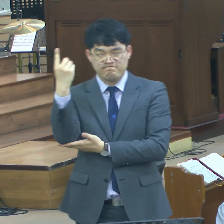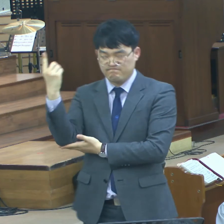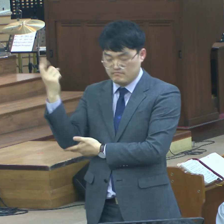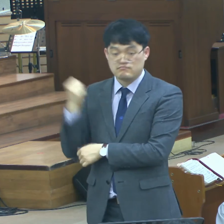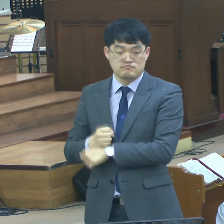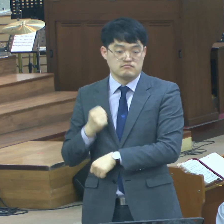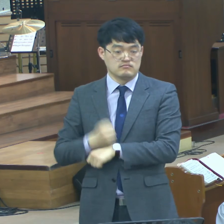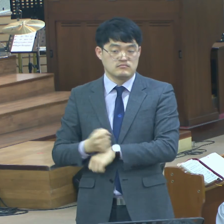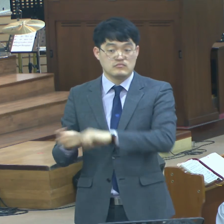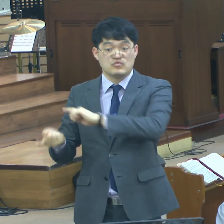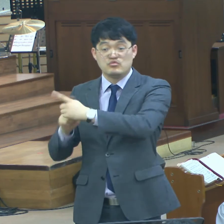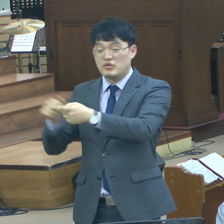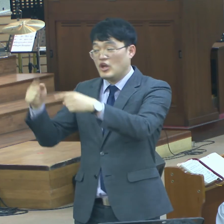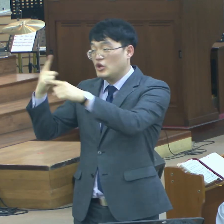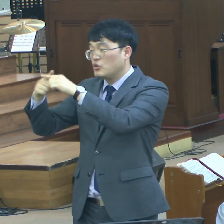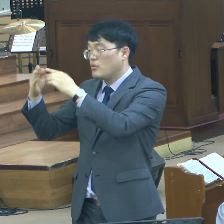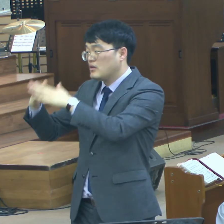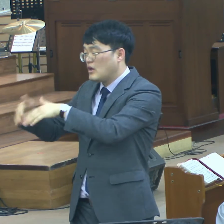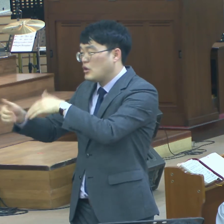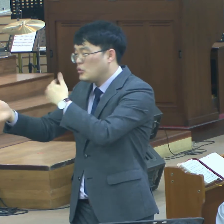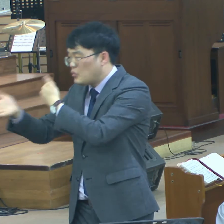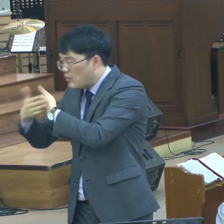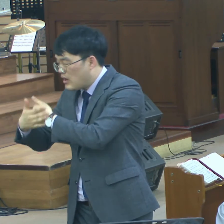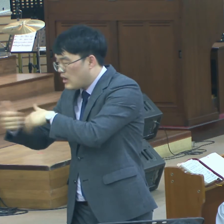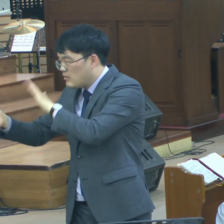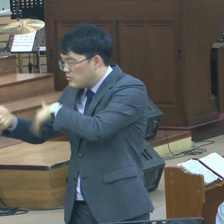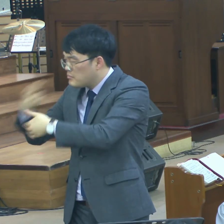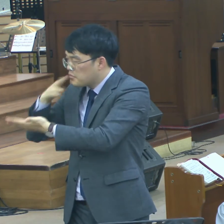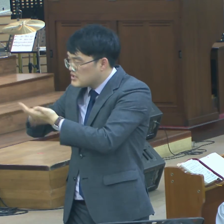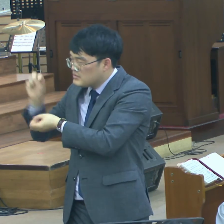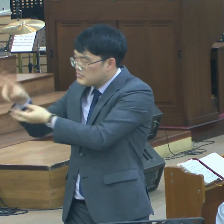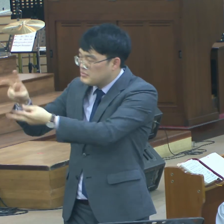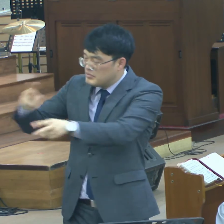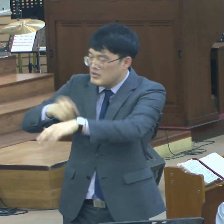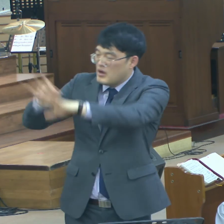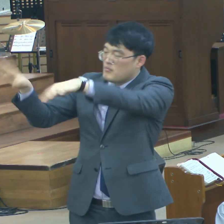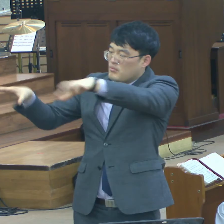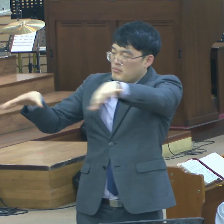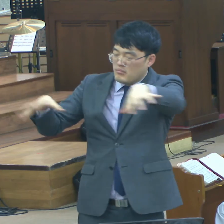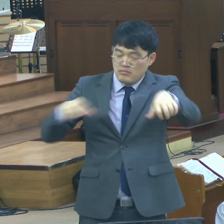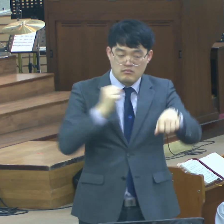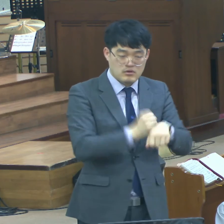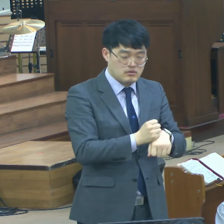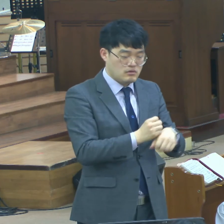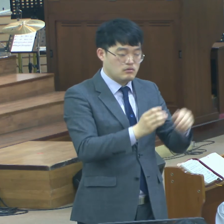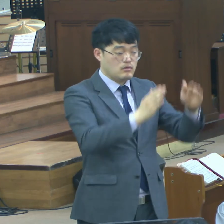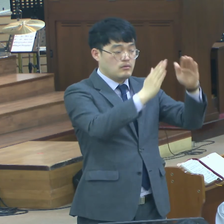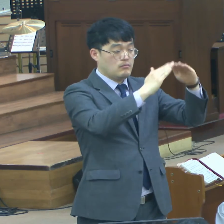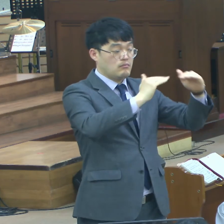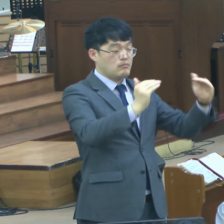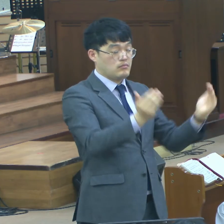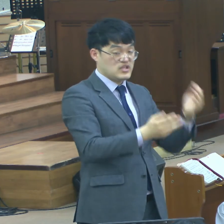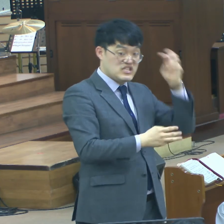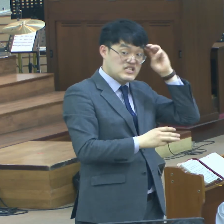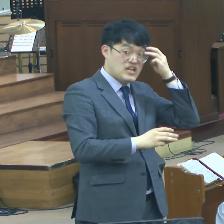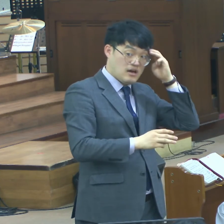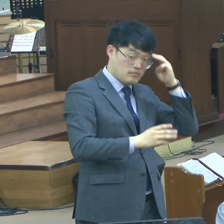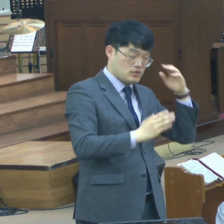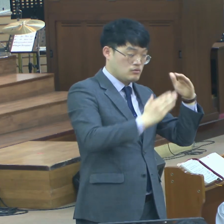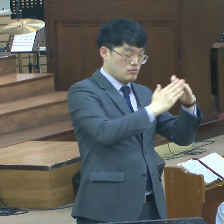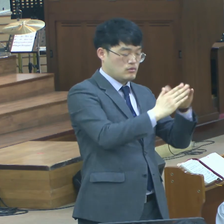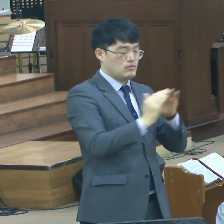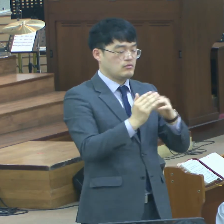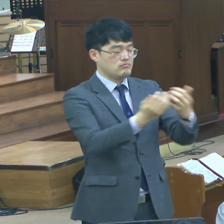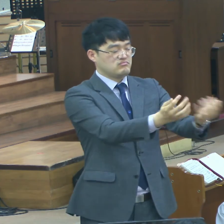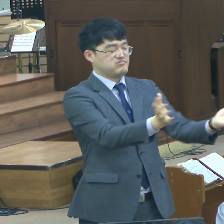안 되니까 주변의 교회들에게 사람을 보내고 편지를 보내서 사람들을 불러 모았어요. 그리고 그 지역에 있는 모스크를 석 달